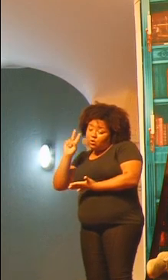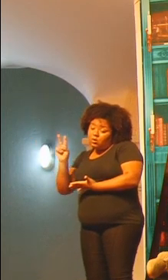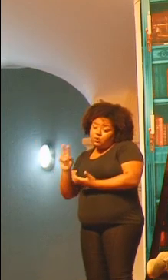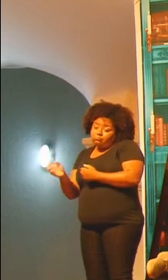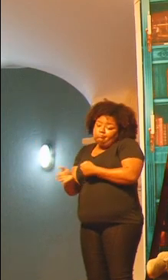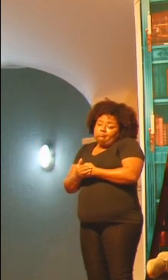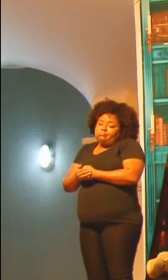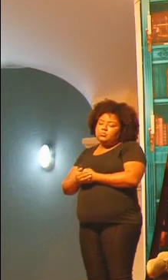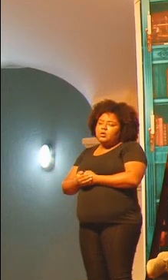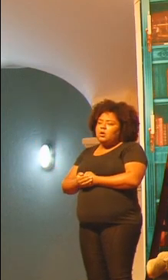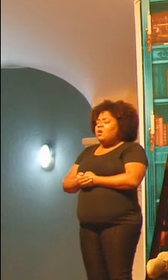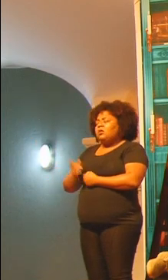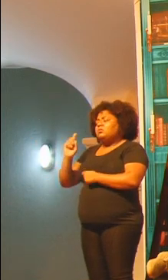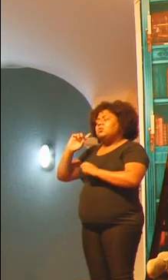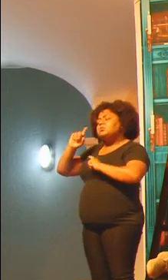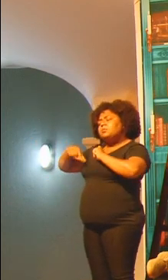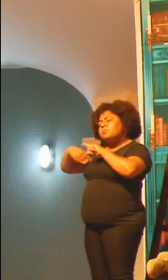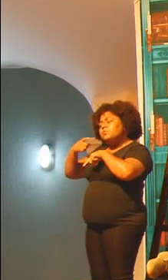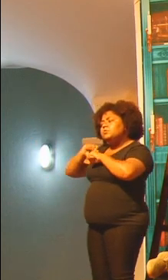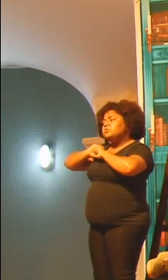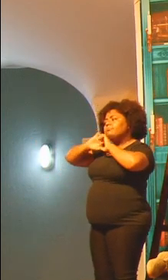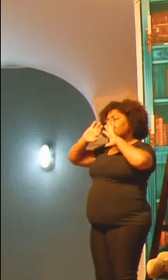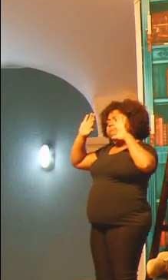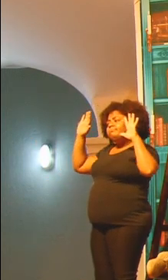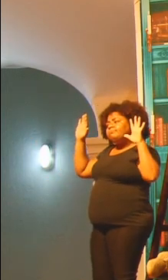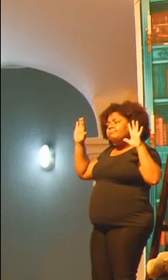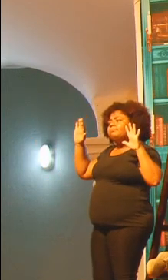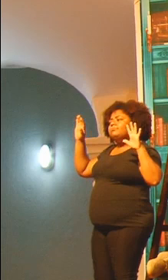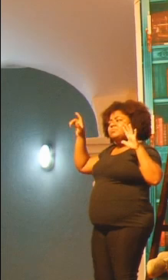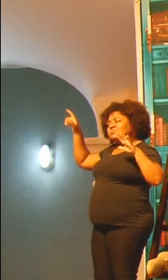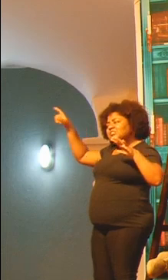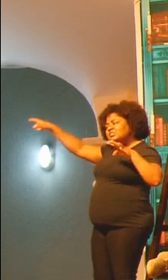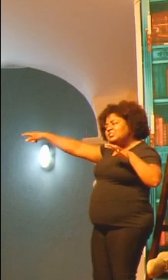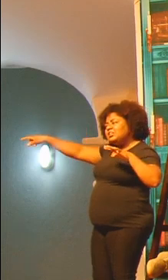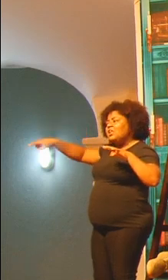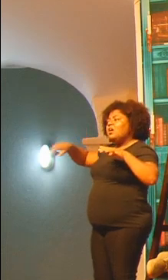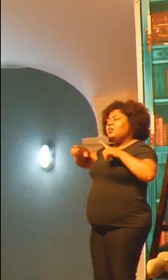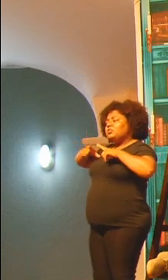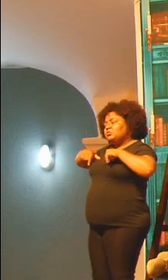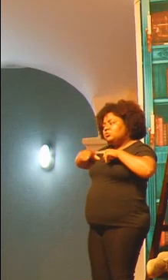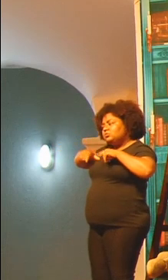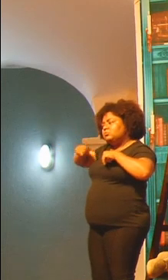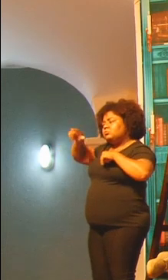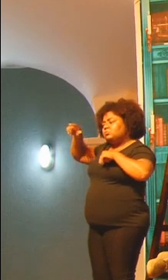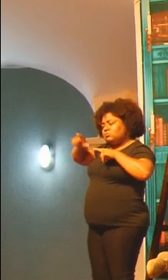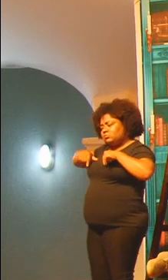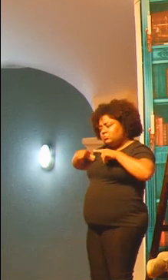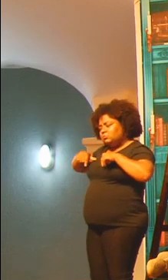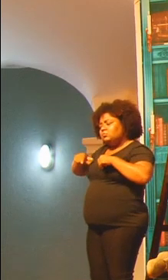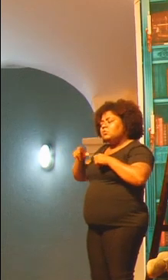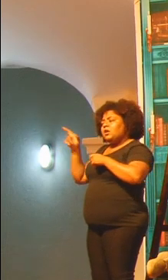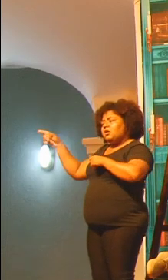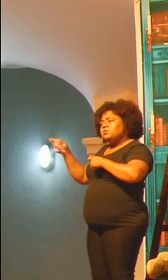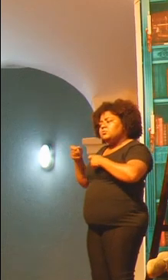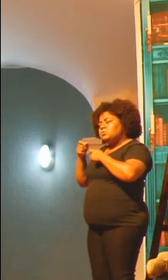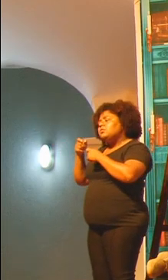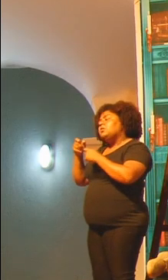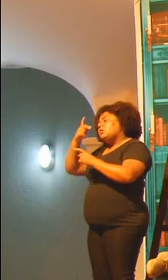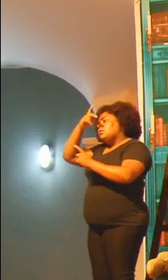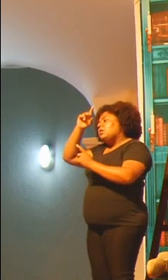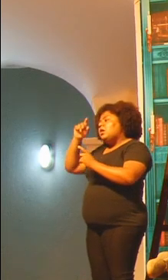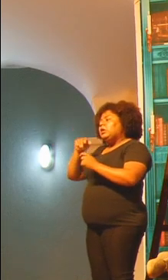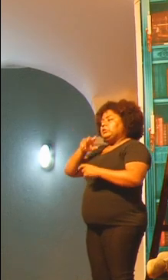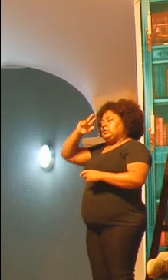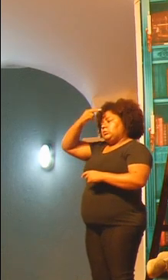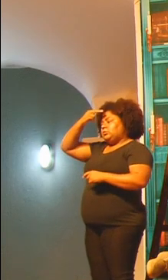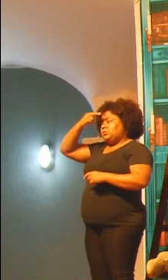percebi que, assim como os judeus que foram vítimas do nazismo, muitos deles, ao invés de colocar a